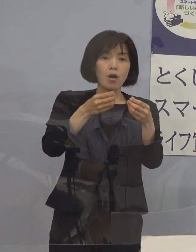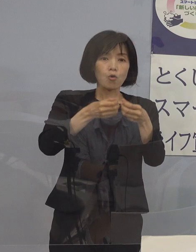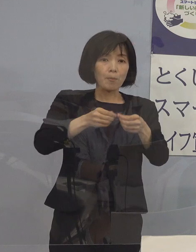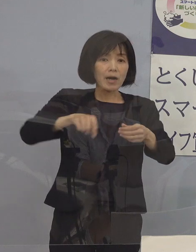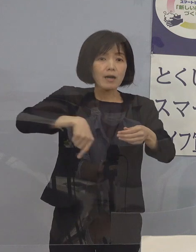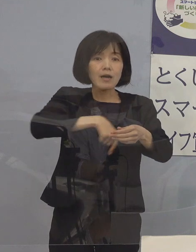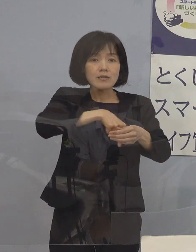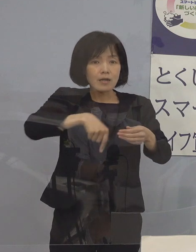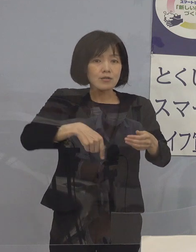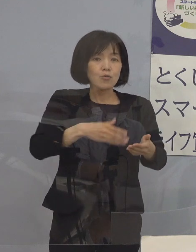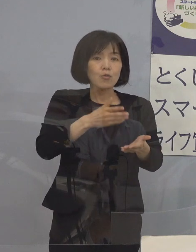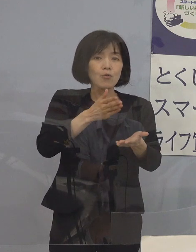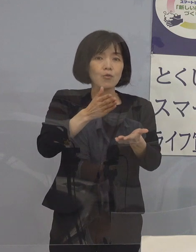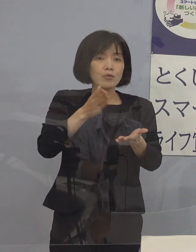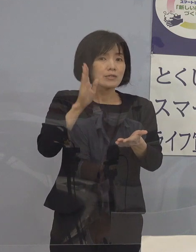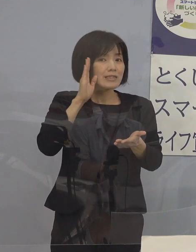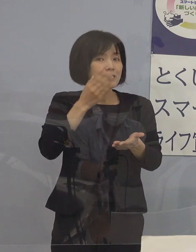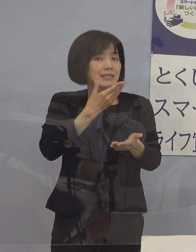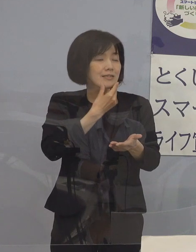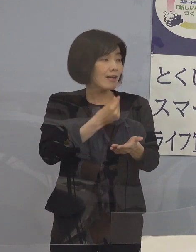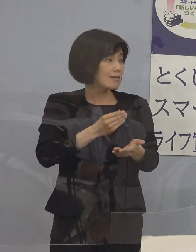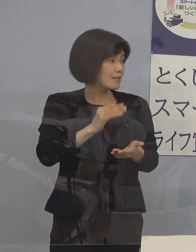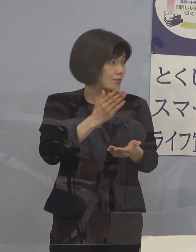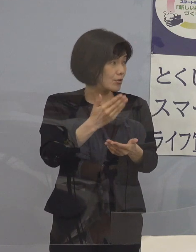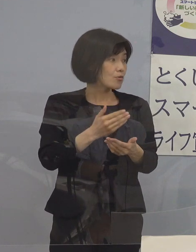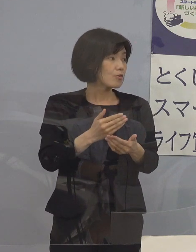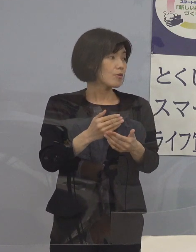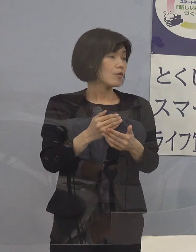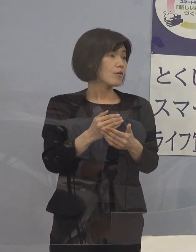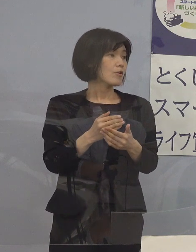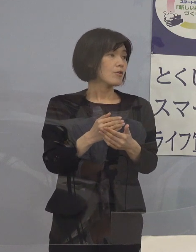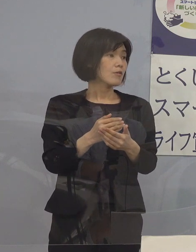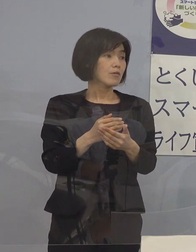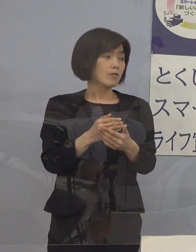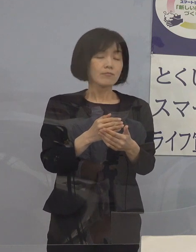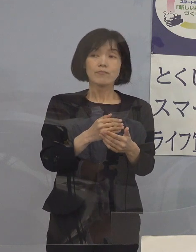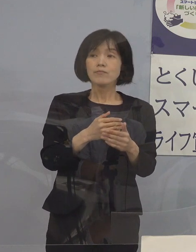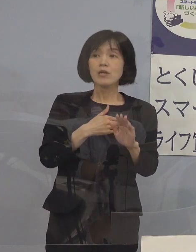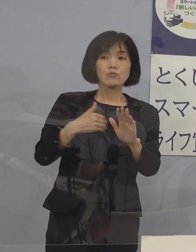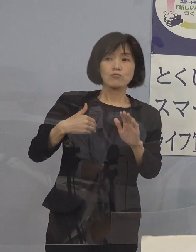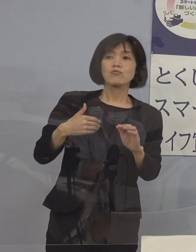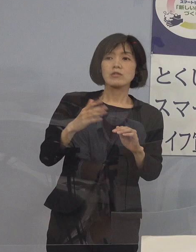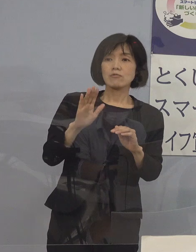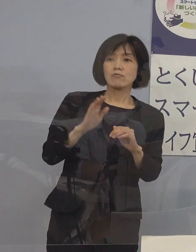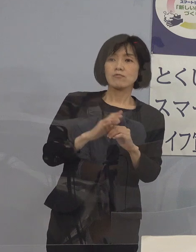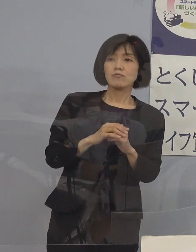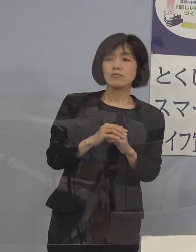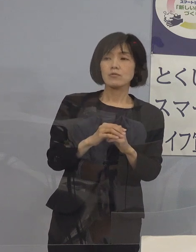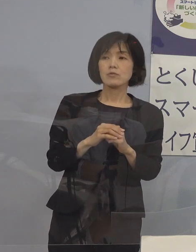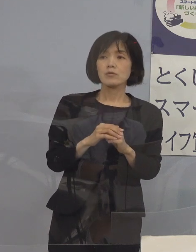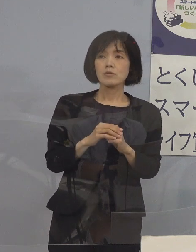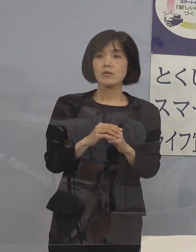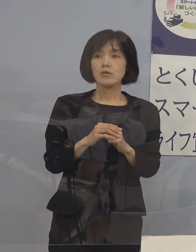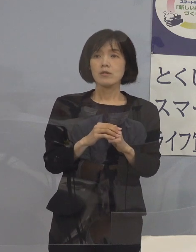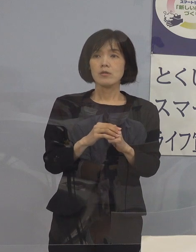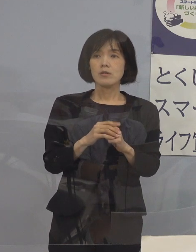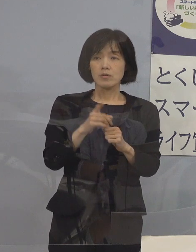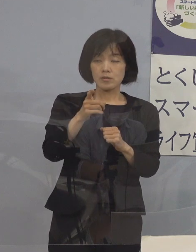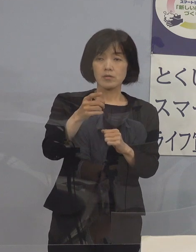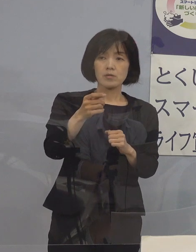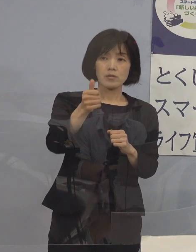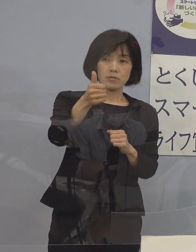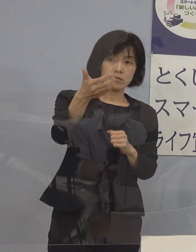ことあって、はい、知事は多分もう次は、 まだ大丈夫でした。あと5分 大丈夫です。 はい、 あ、 じゃあど